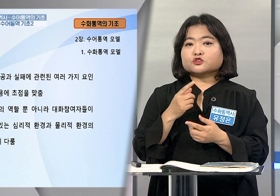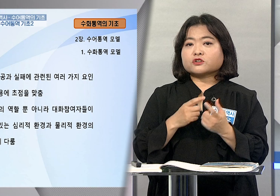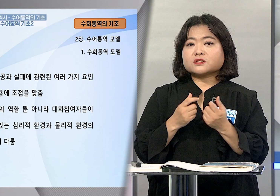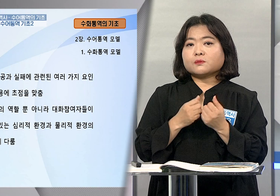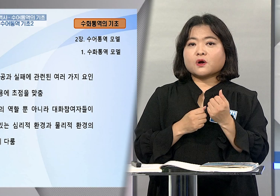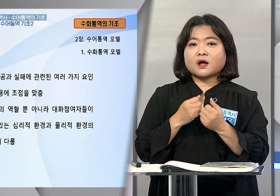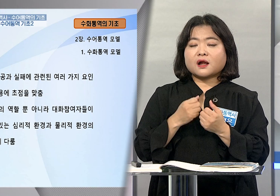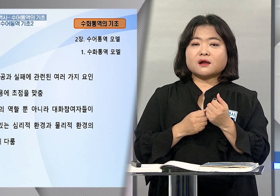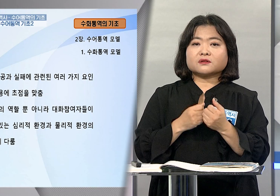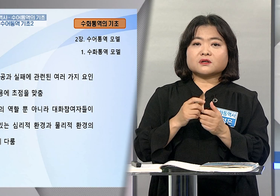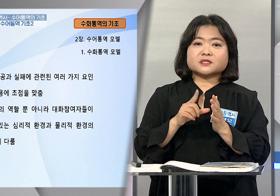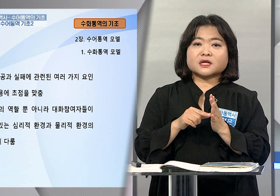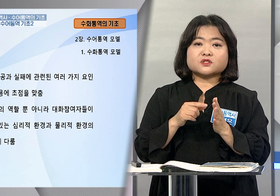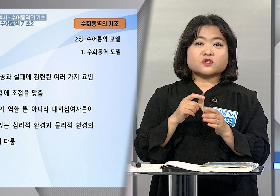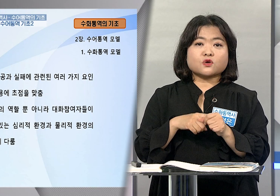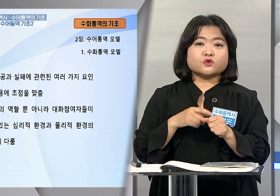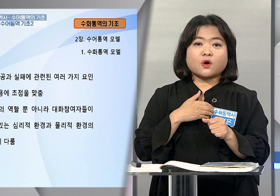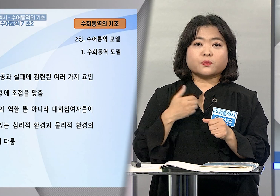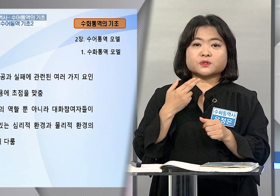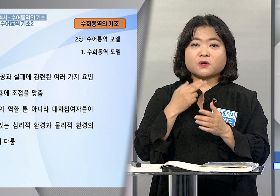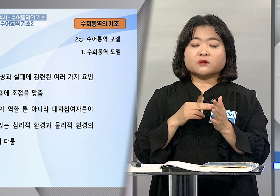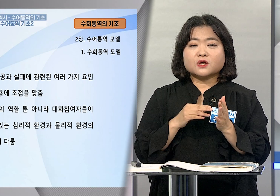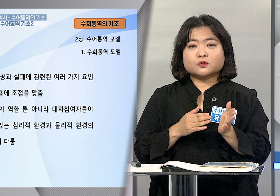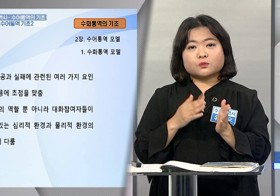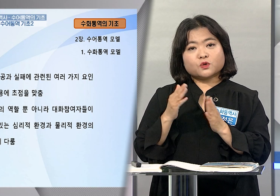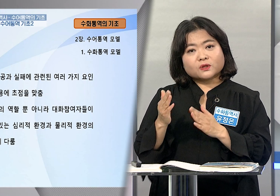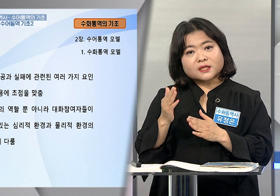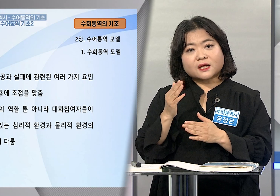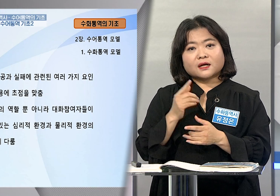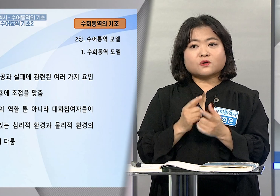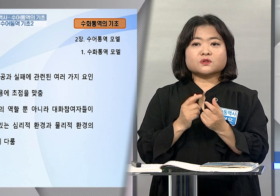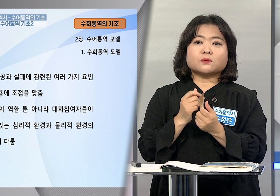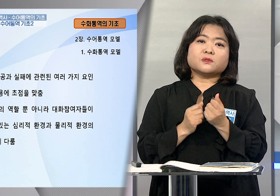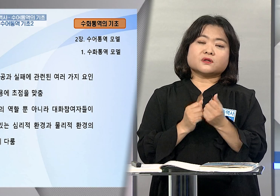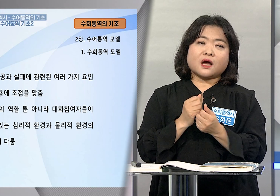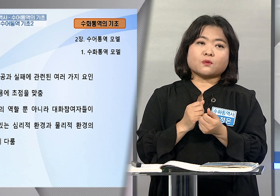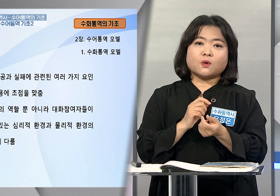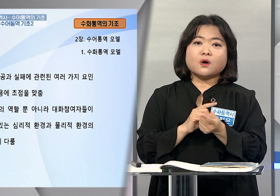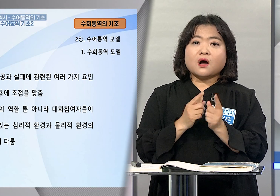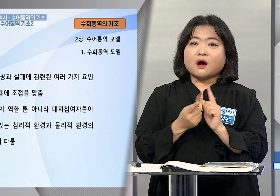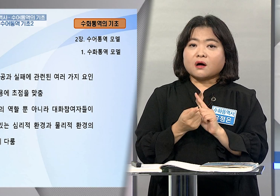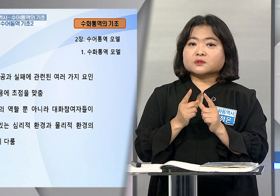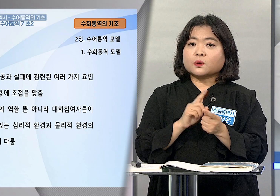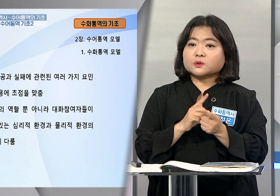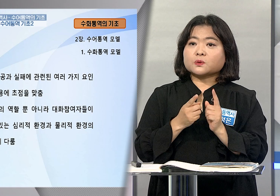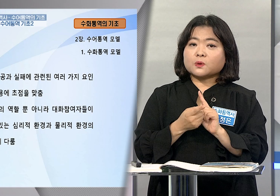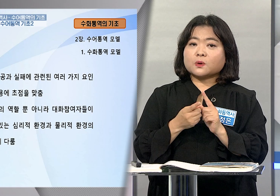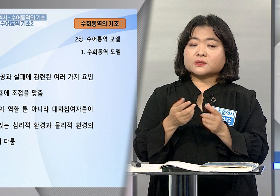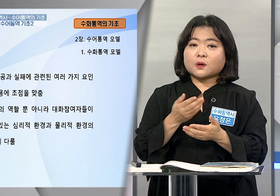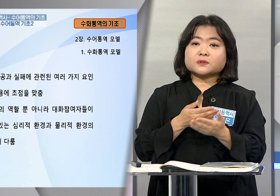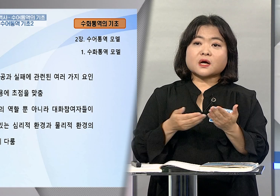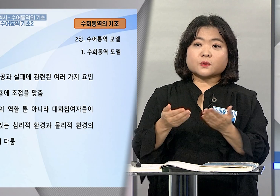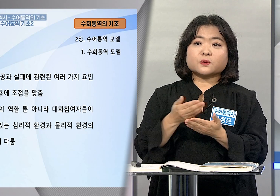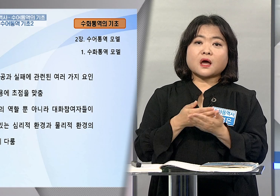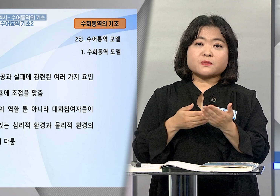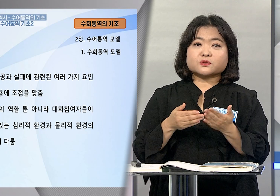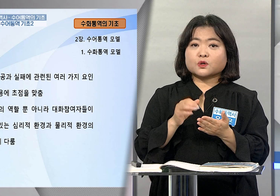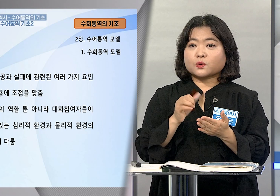추가 설명할 어떤 시간적인 여유가 없으면 또 미뤄놨다가 더 설명을 하고 서로 상호작용을 하면서 통역을